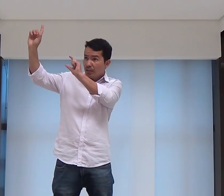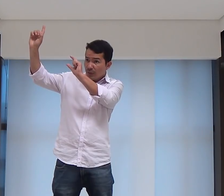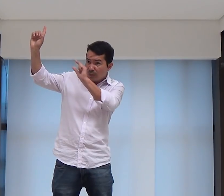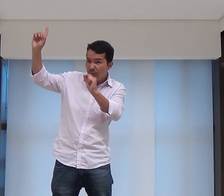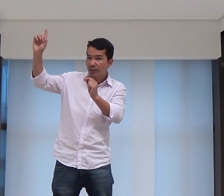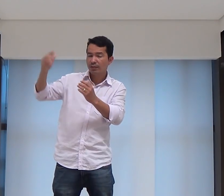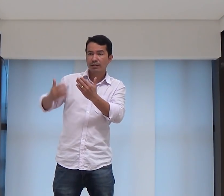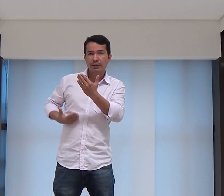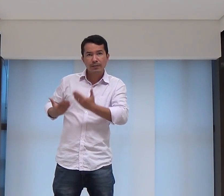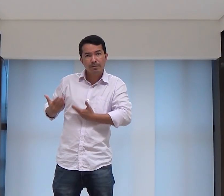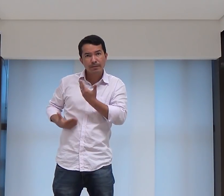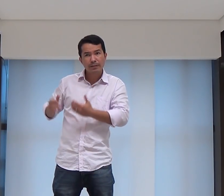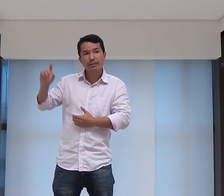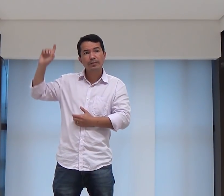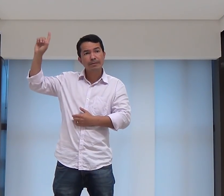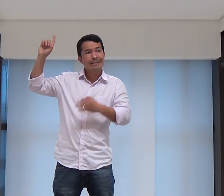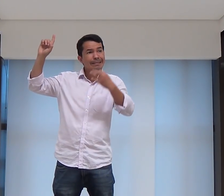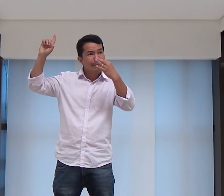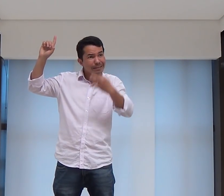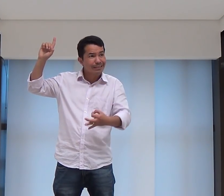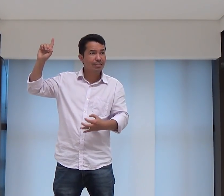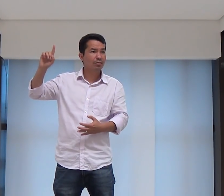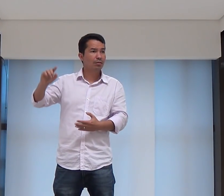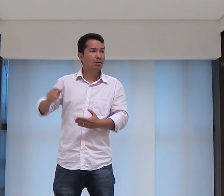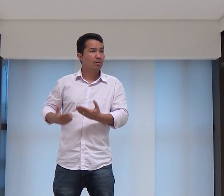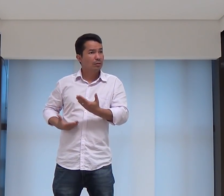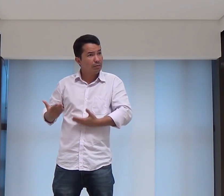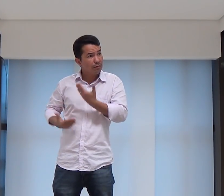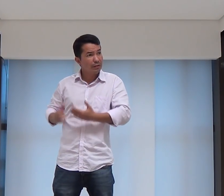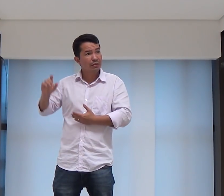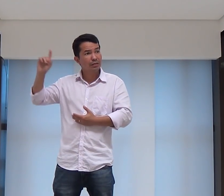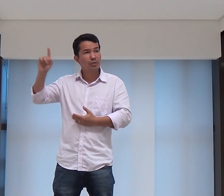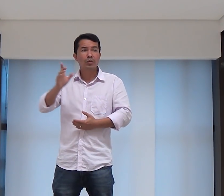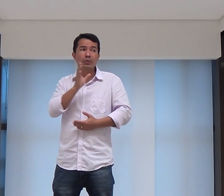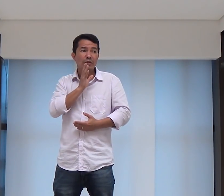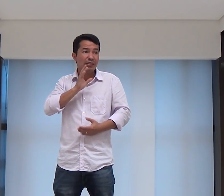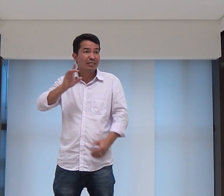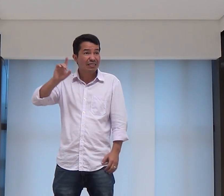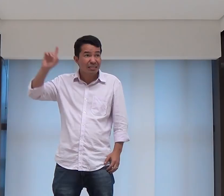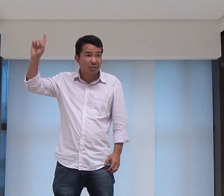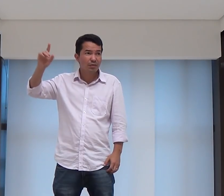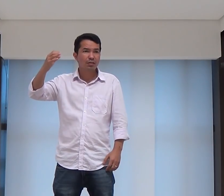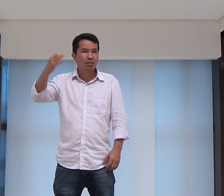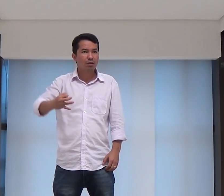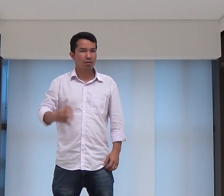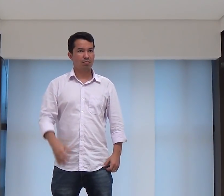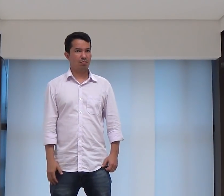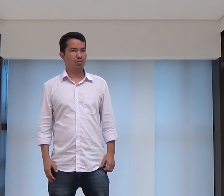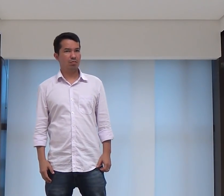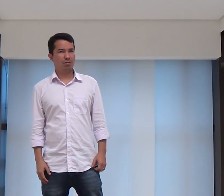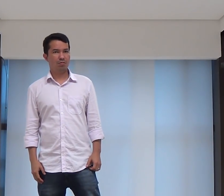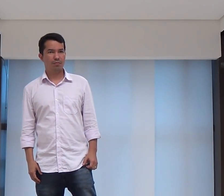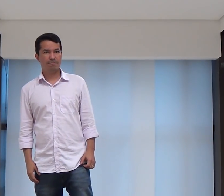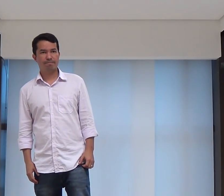é certo. Fazer a escolha certa. Servir a Deus corretamente. Conhecer mais a Deus.